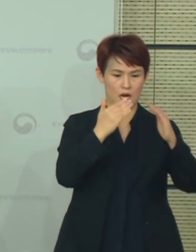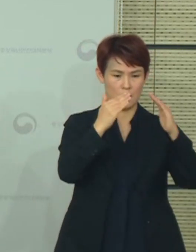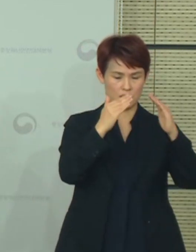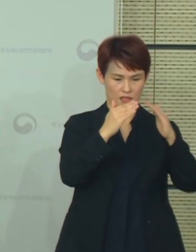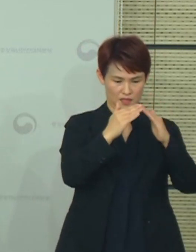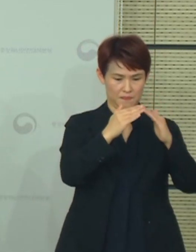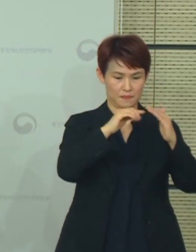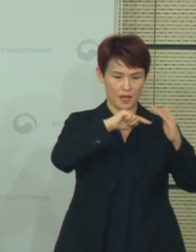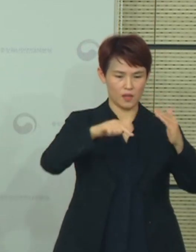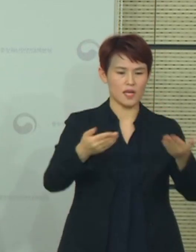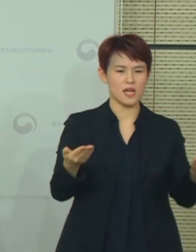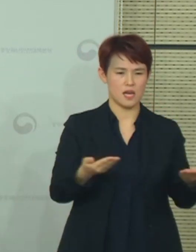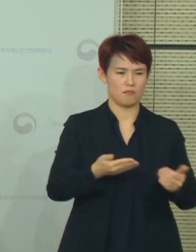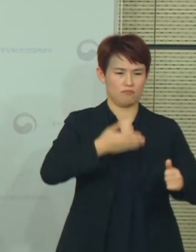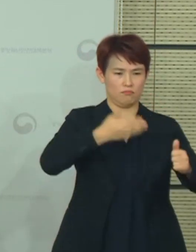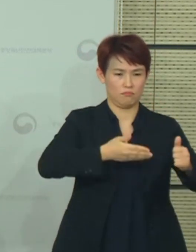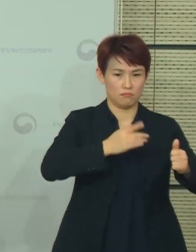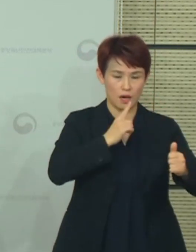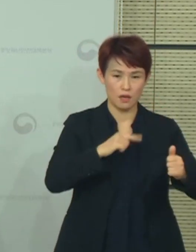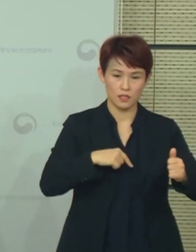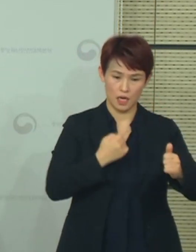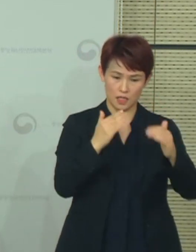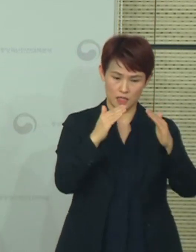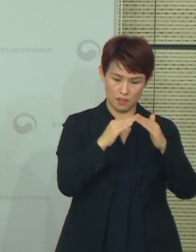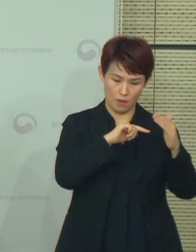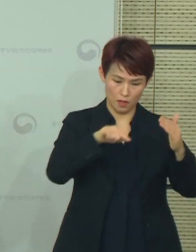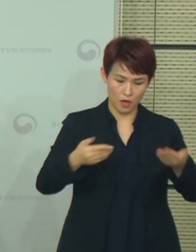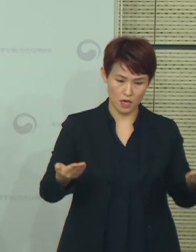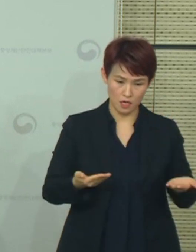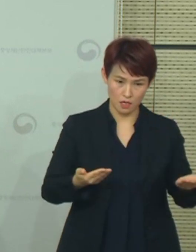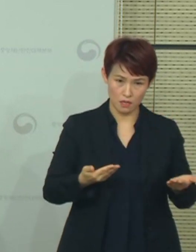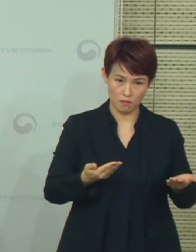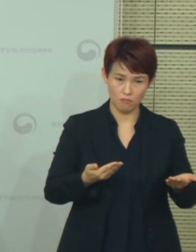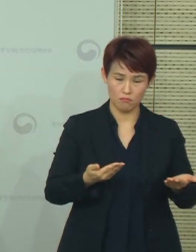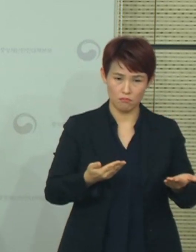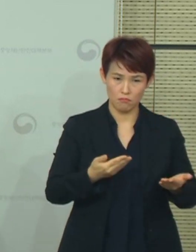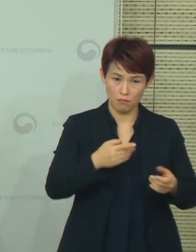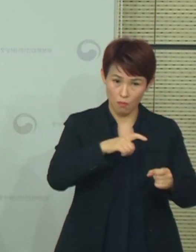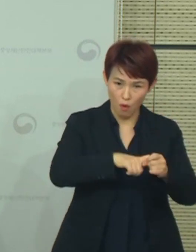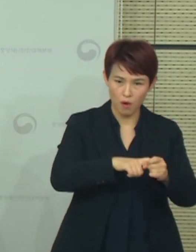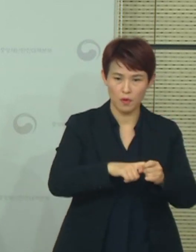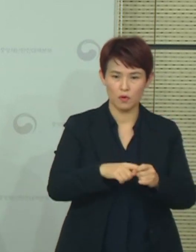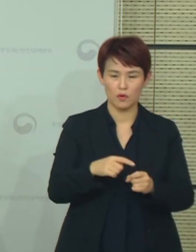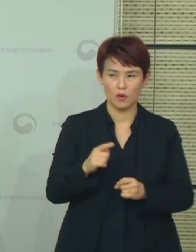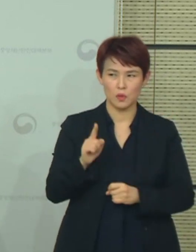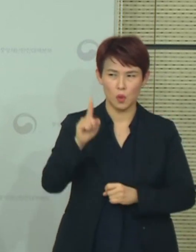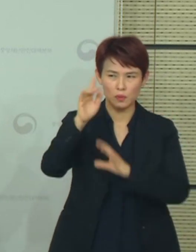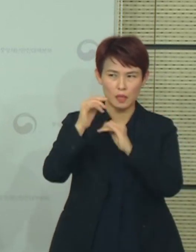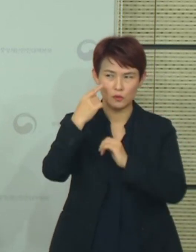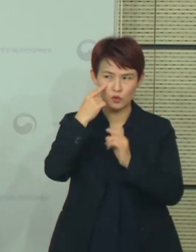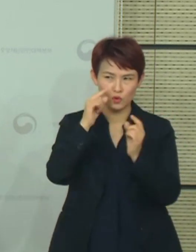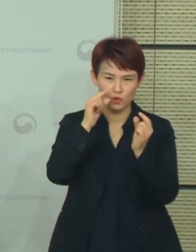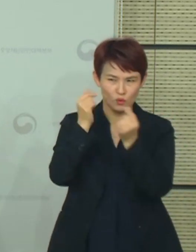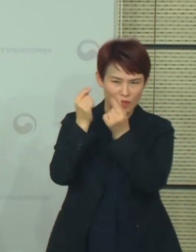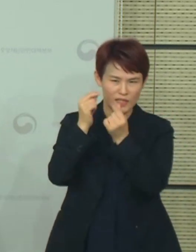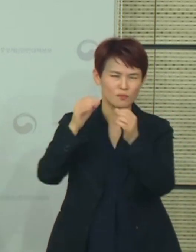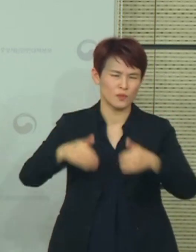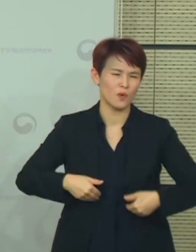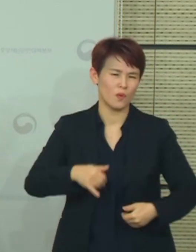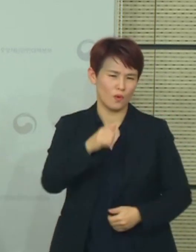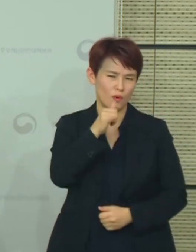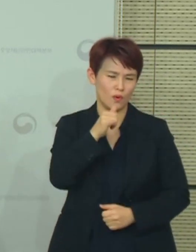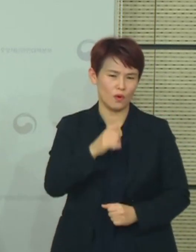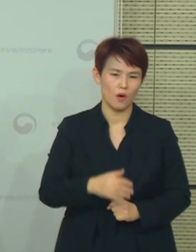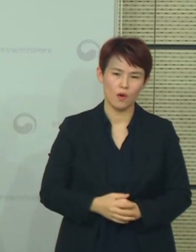권장을 하고 있는데 이게 실제적으로 자택근무를 하기 위해서는 뭐 상사 눈치도 봐야 되고 좀 현실적으로 좀 어려운 상황입니다.